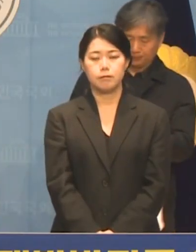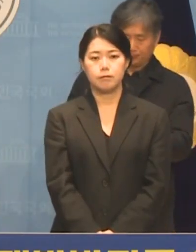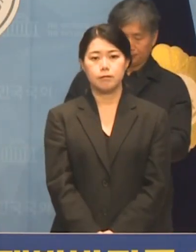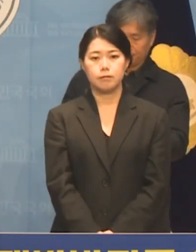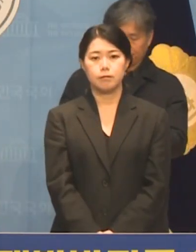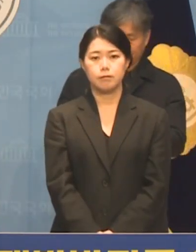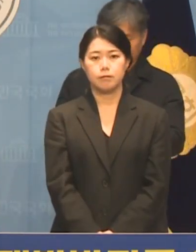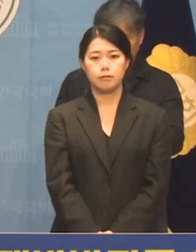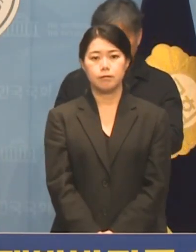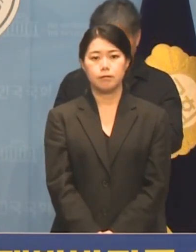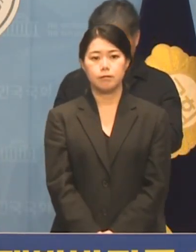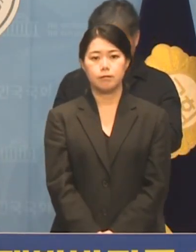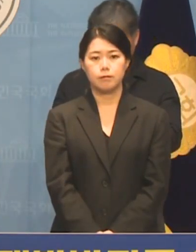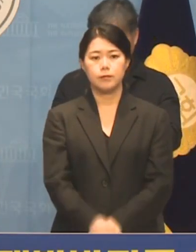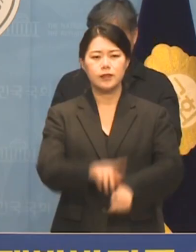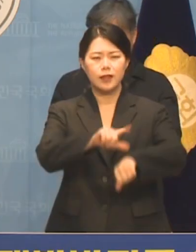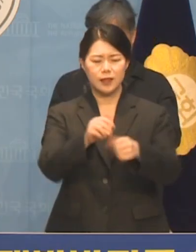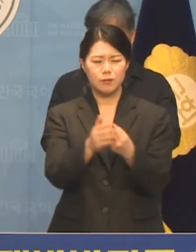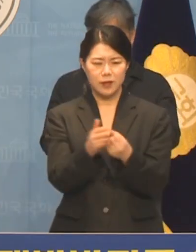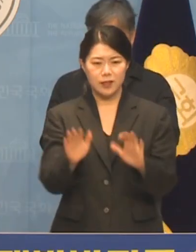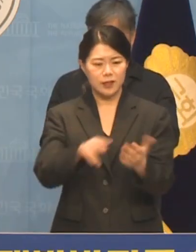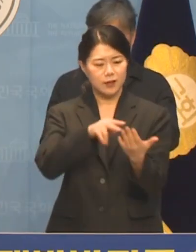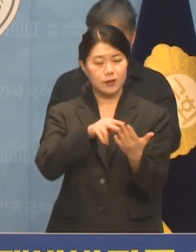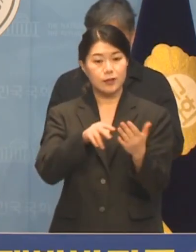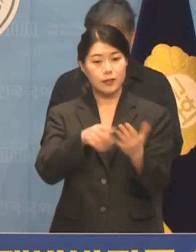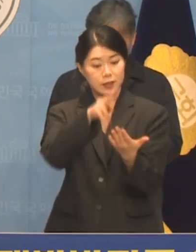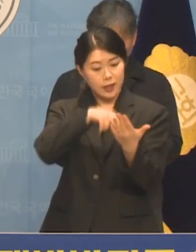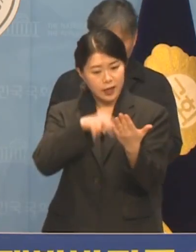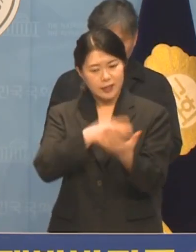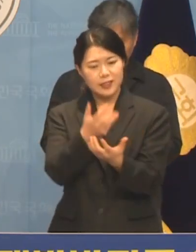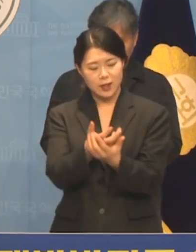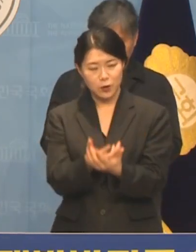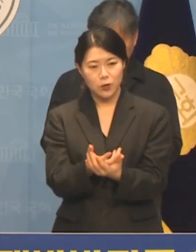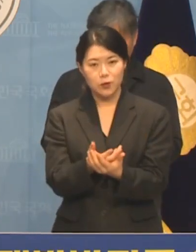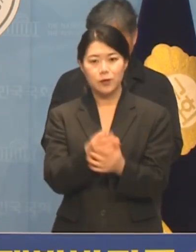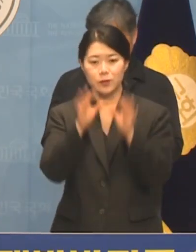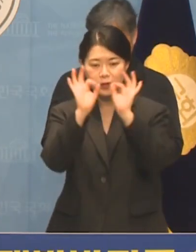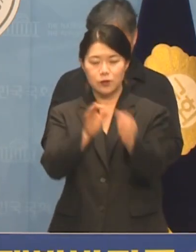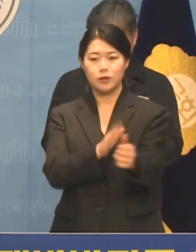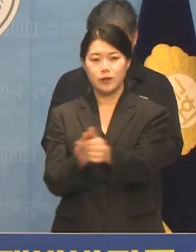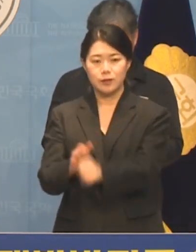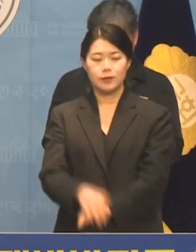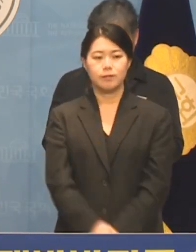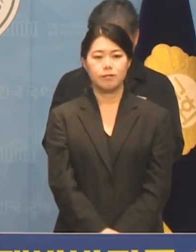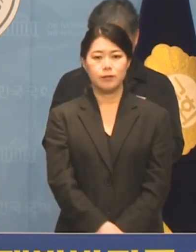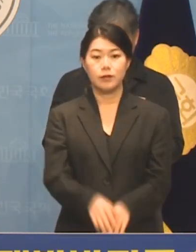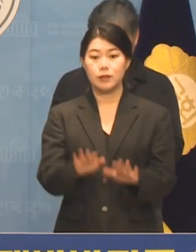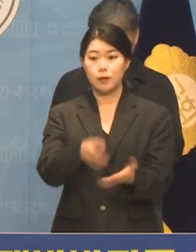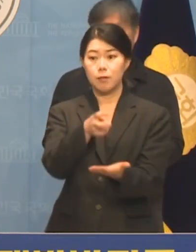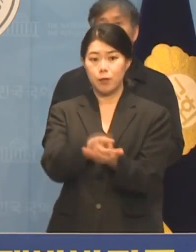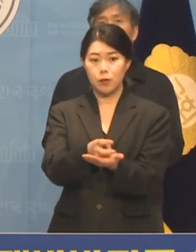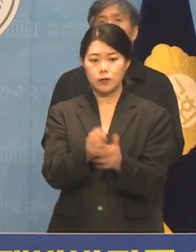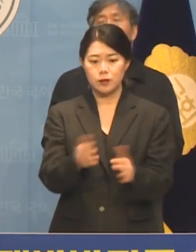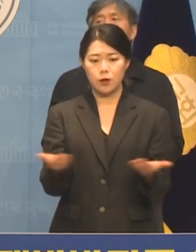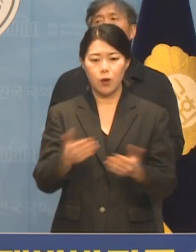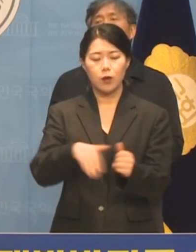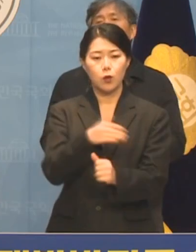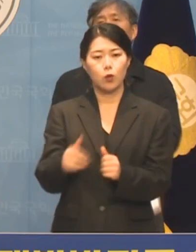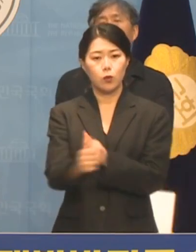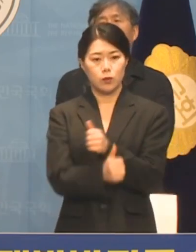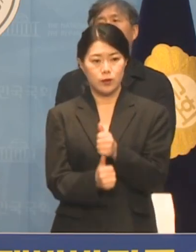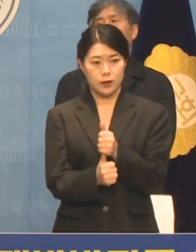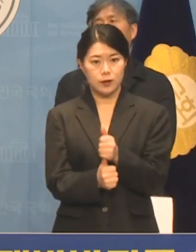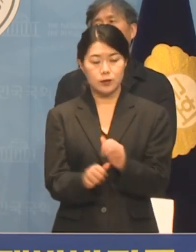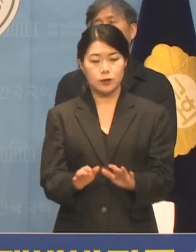예, 시간 관계상 기자회견문 낭독은 자료로 가름하겠습니다. 이 법안은 현재 환노위에